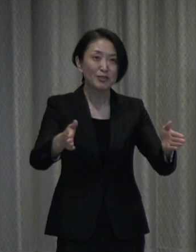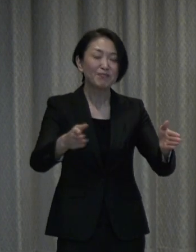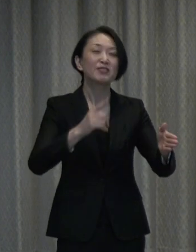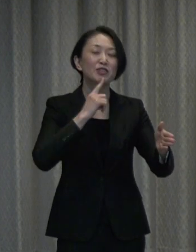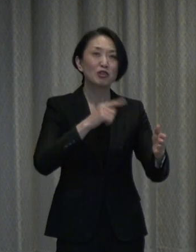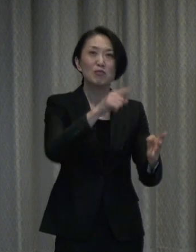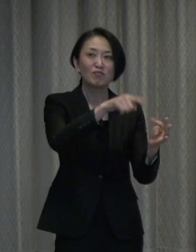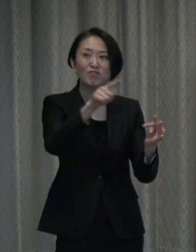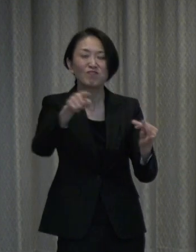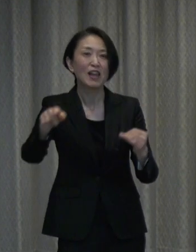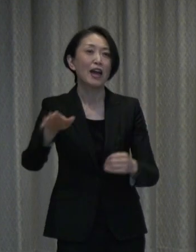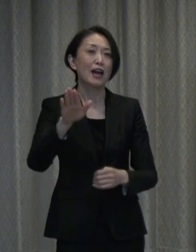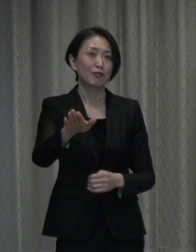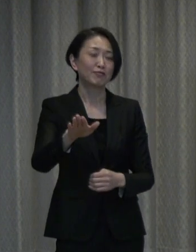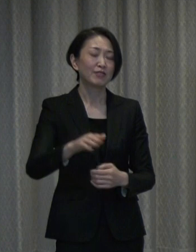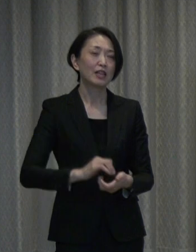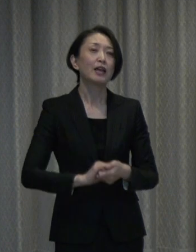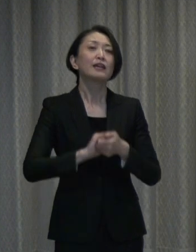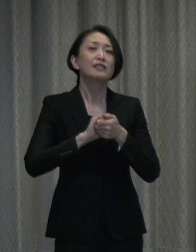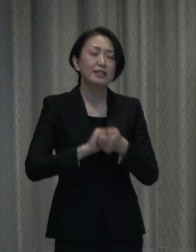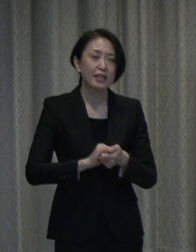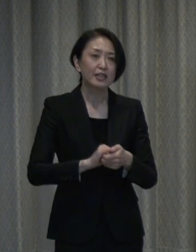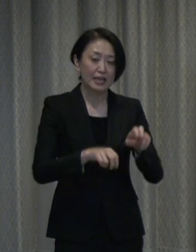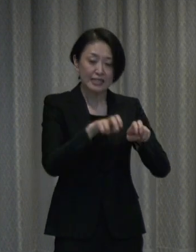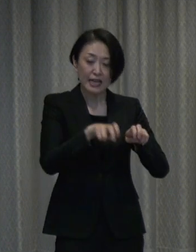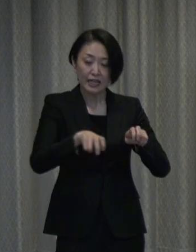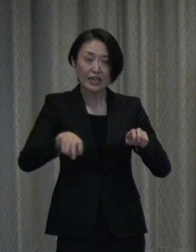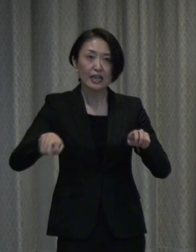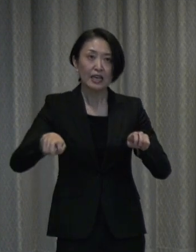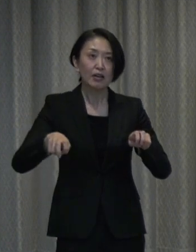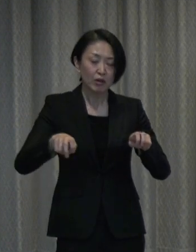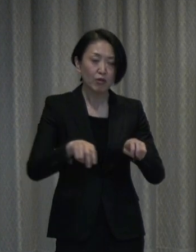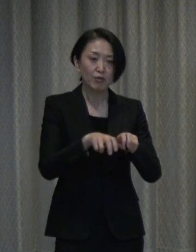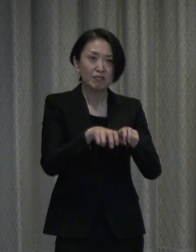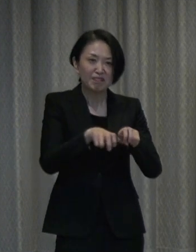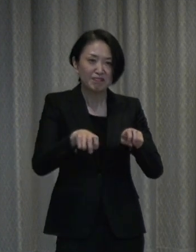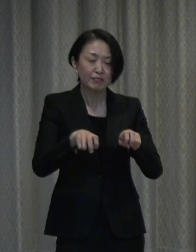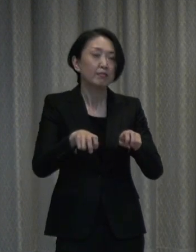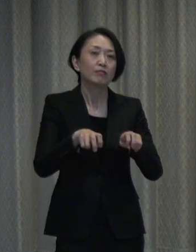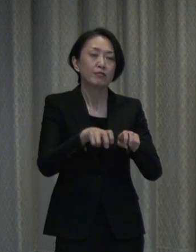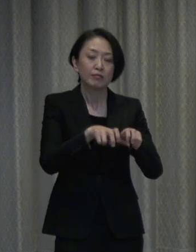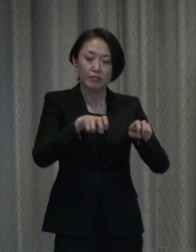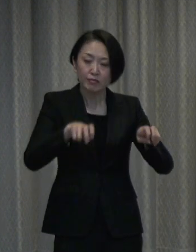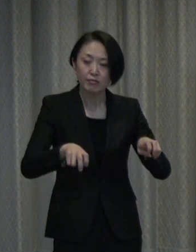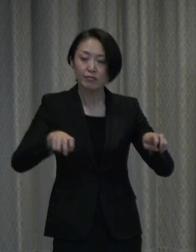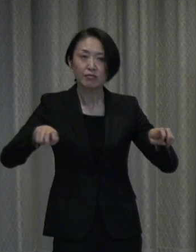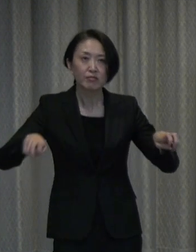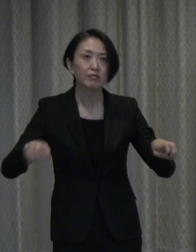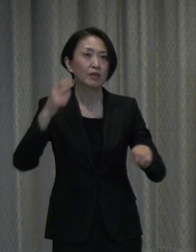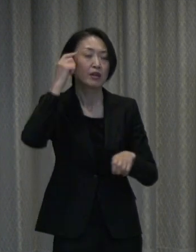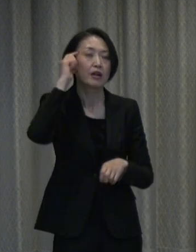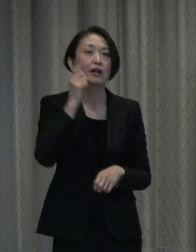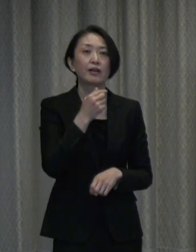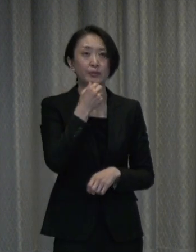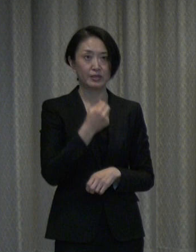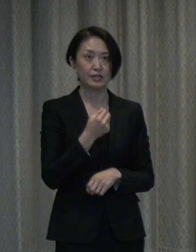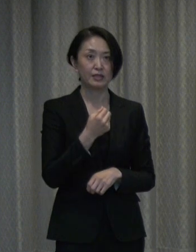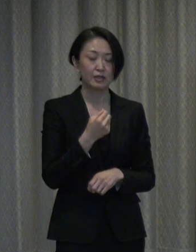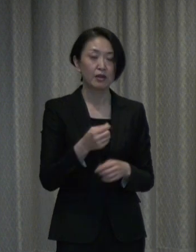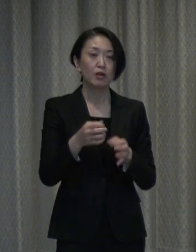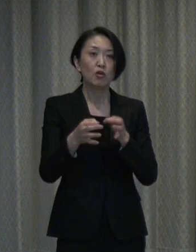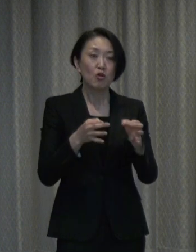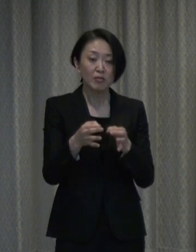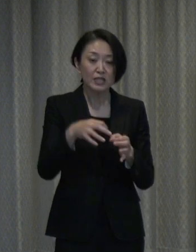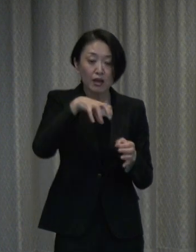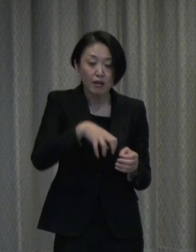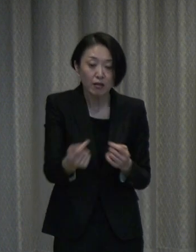くさんございますが、ぜひとも座席の間隔配置を考えてください。入場人数の制限を